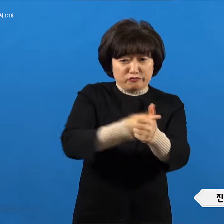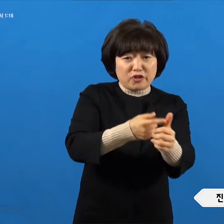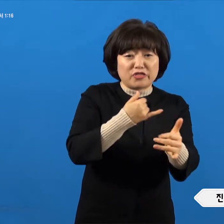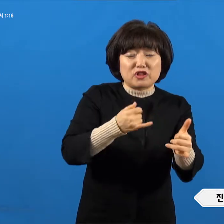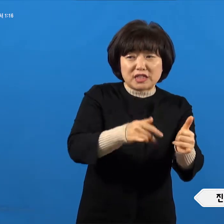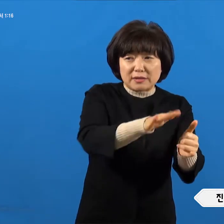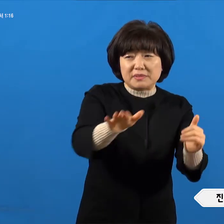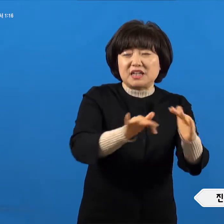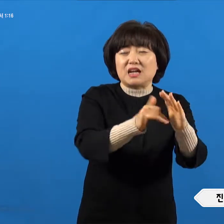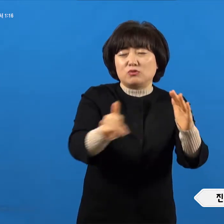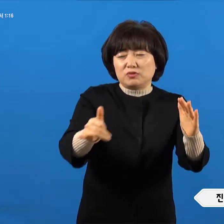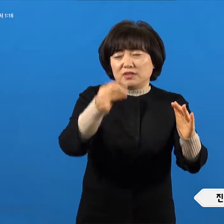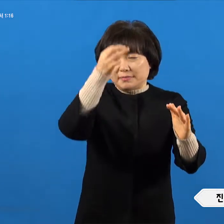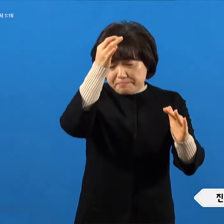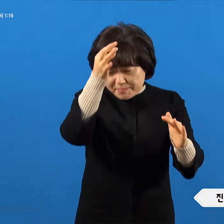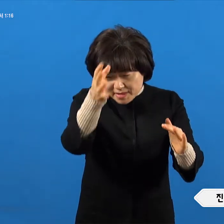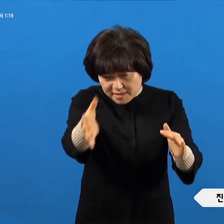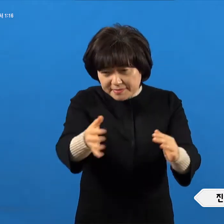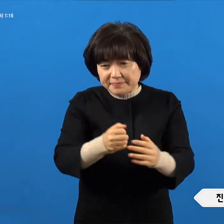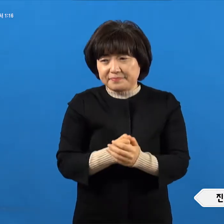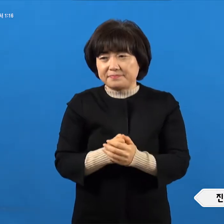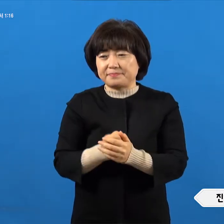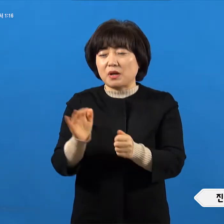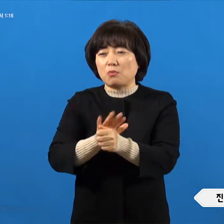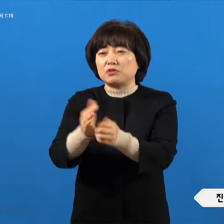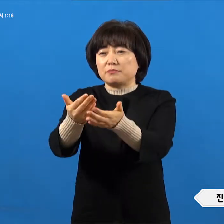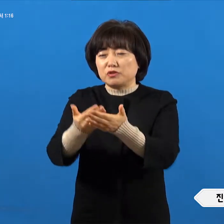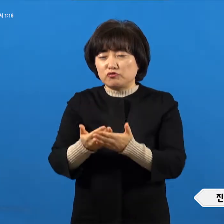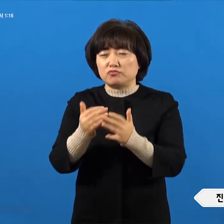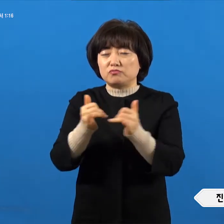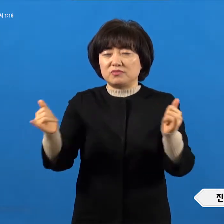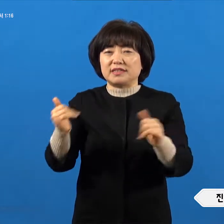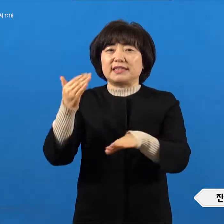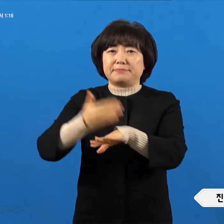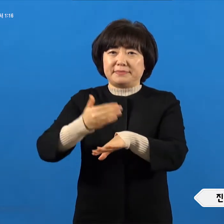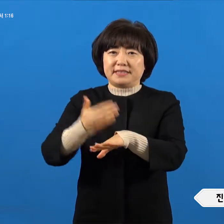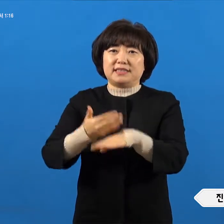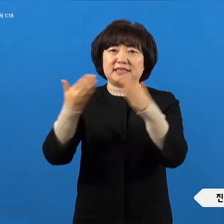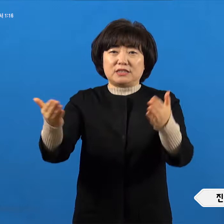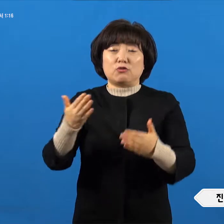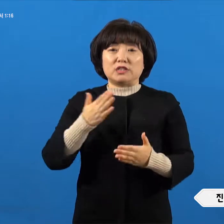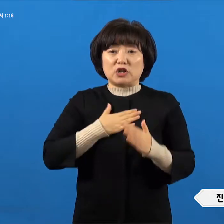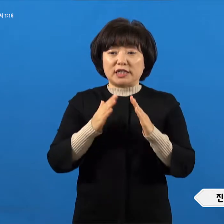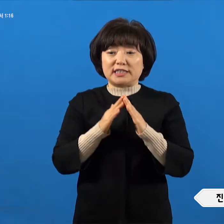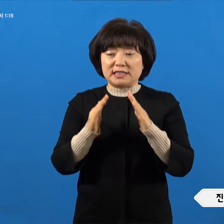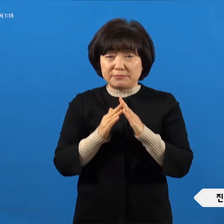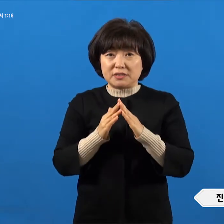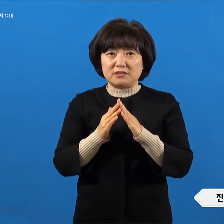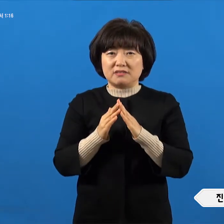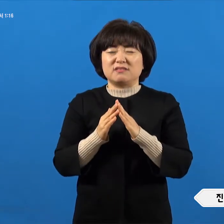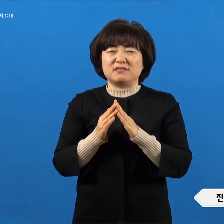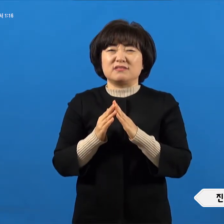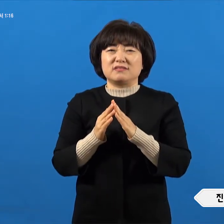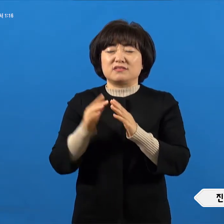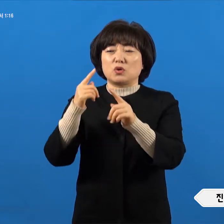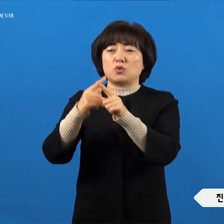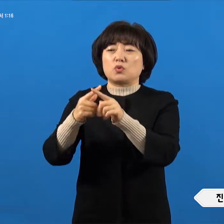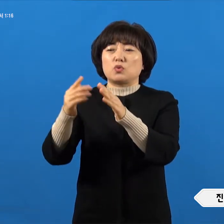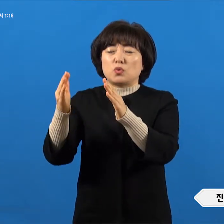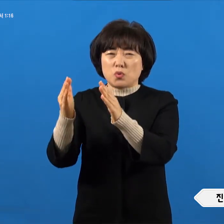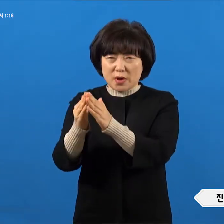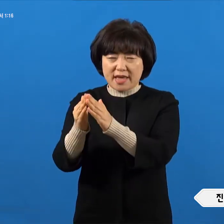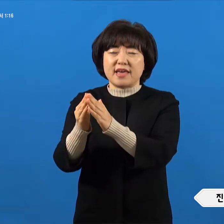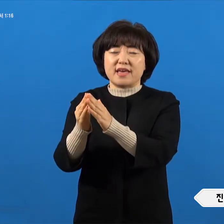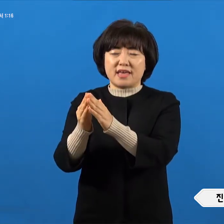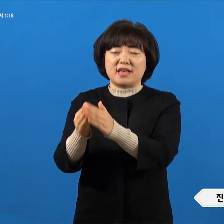모든 분들에게 사과드립니다. 보살펴 주신 분들에게 감사드리며 저희 집은 교회 설립하는데 나의 시신은